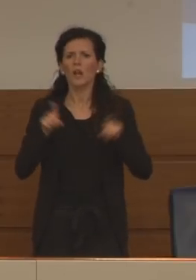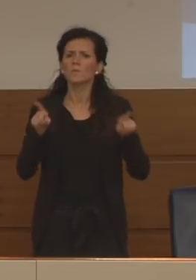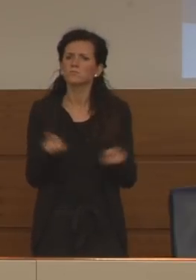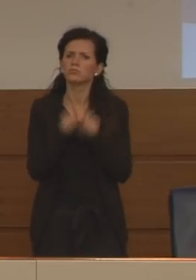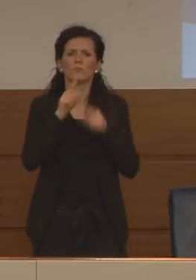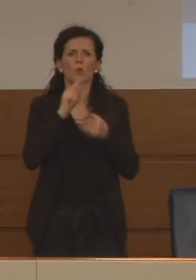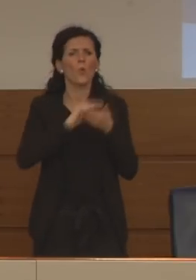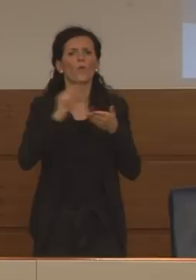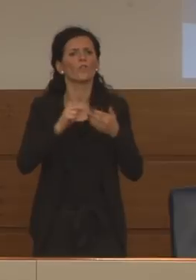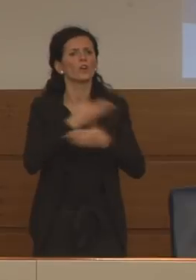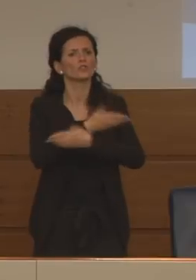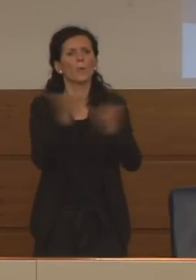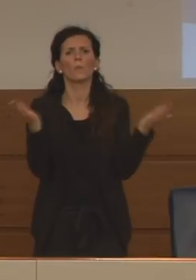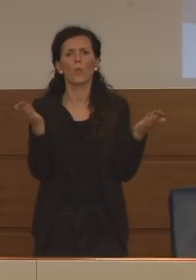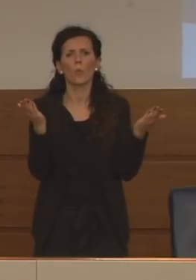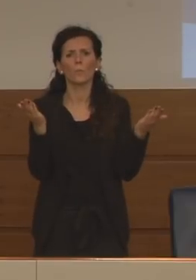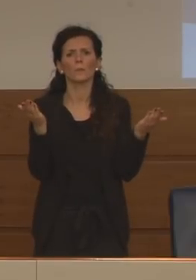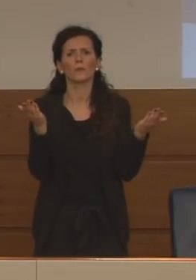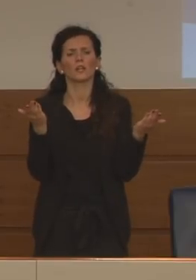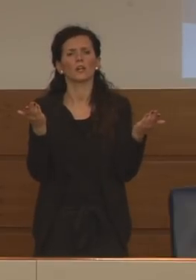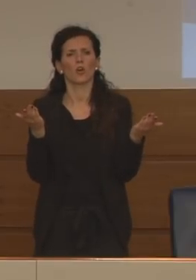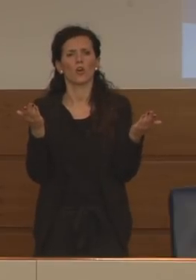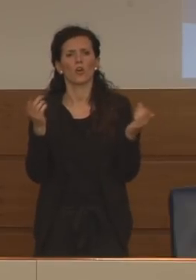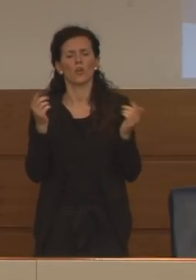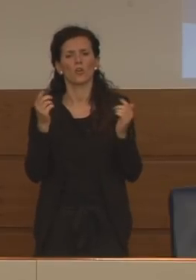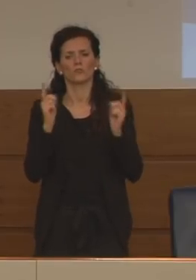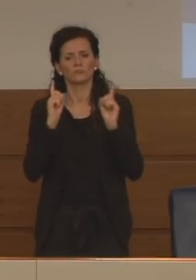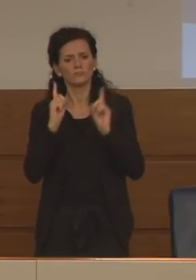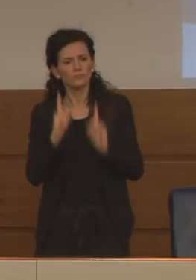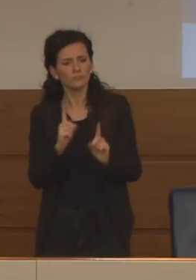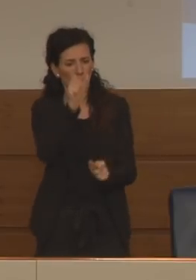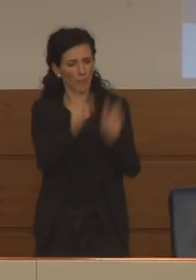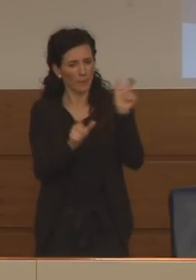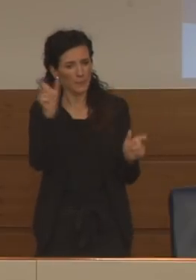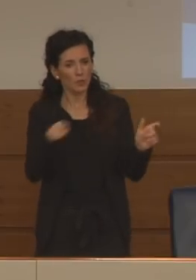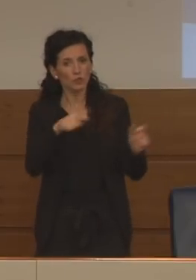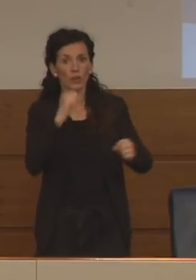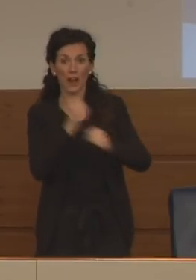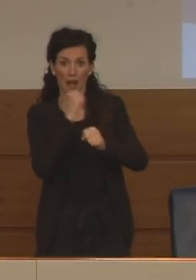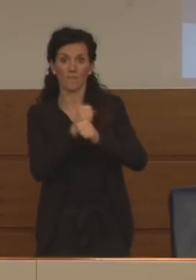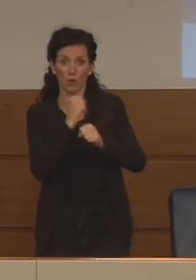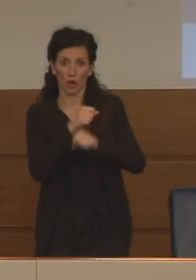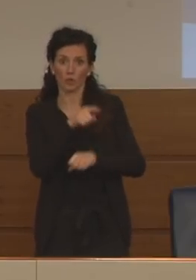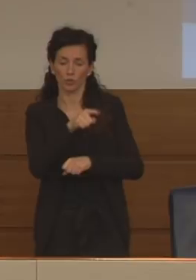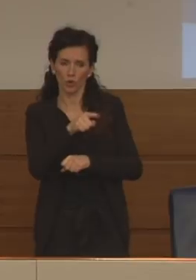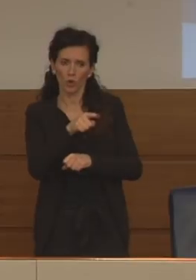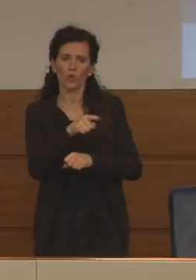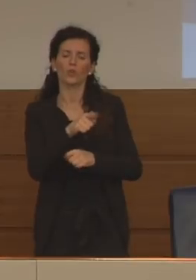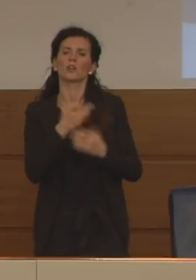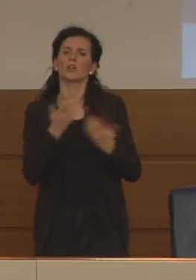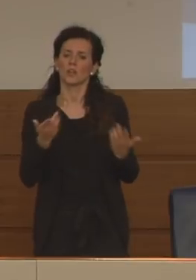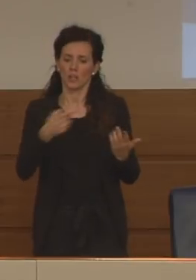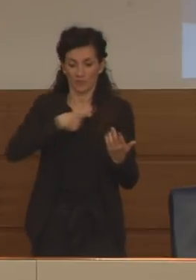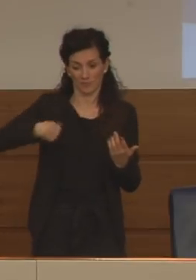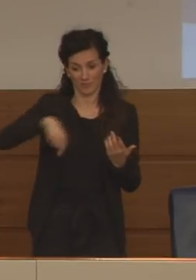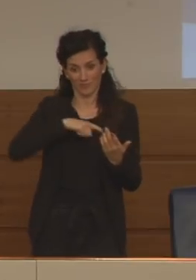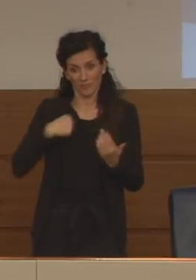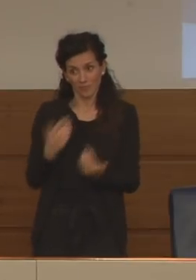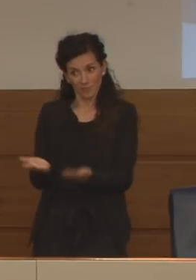uffici pubblici per i lavoratori abbiamo acquisito